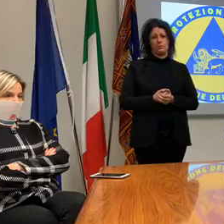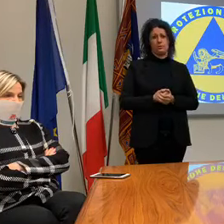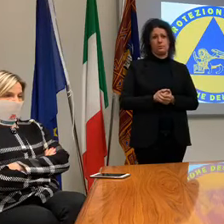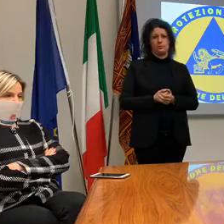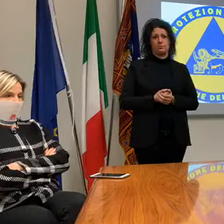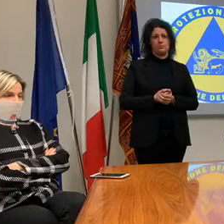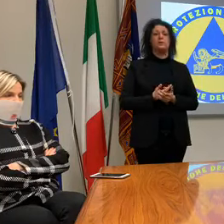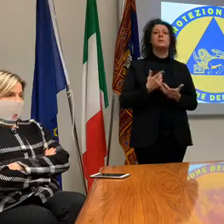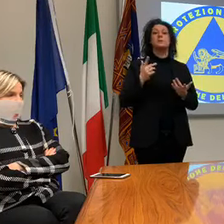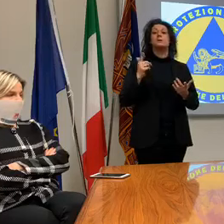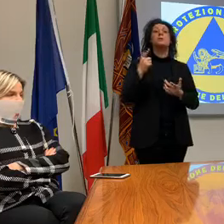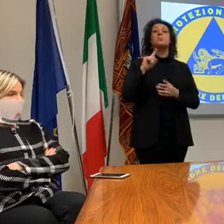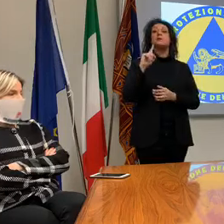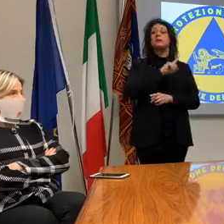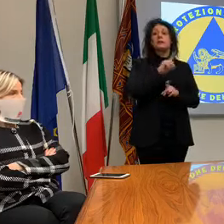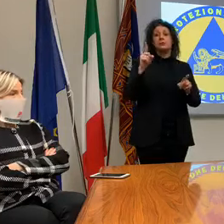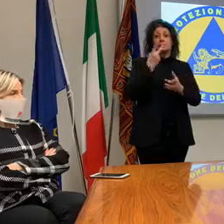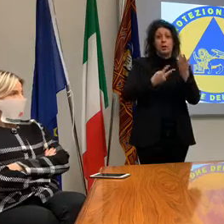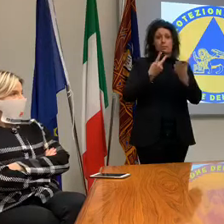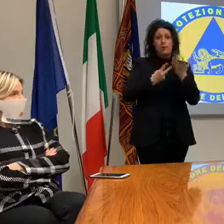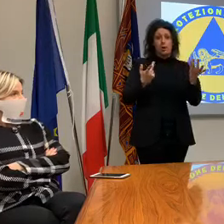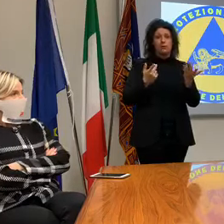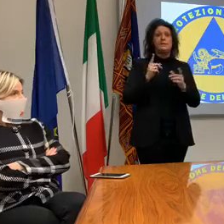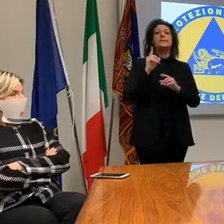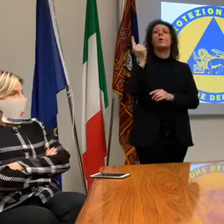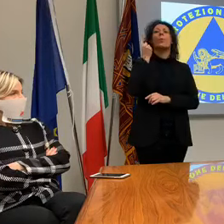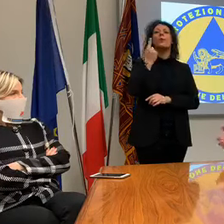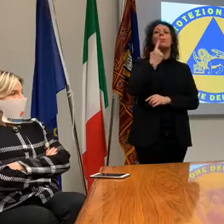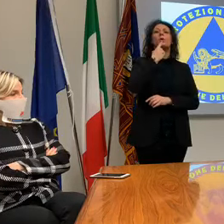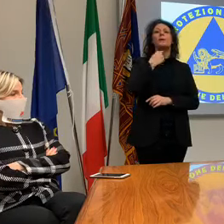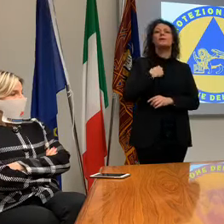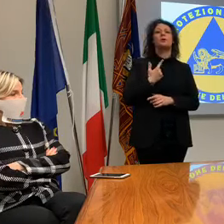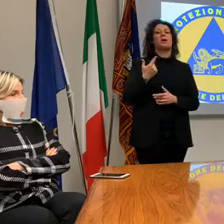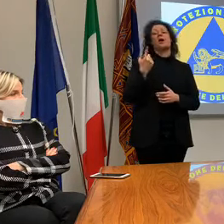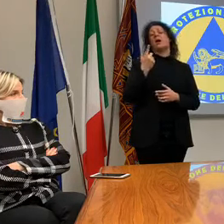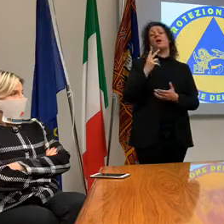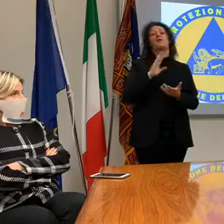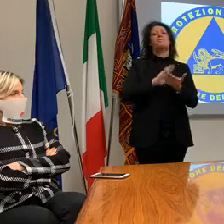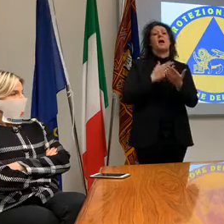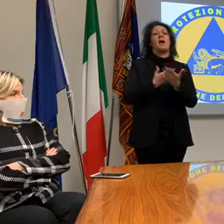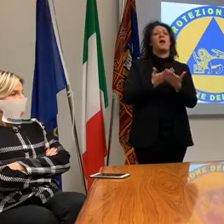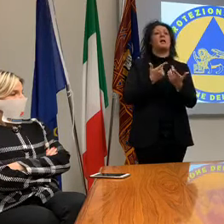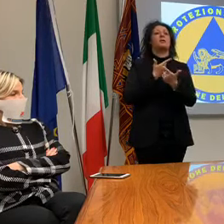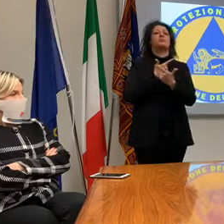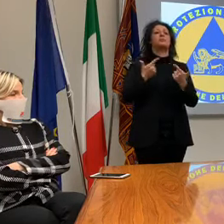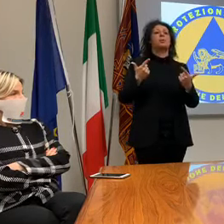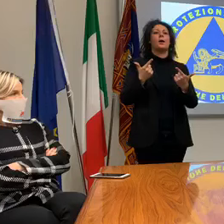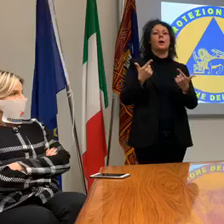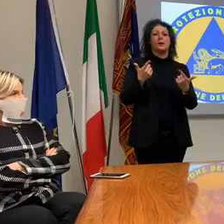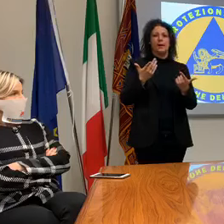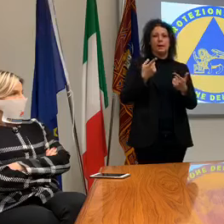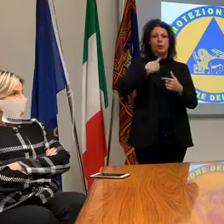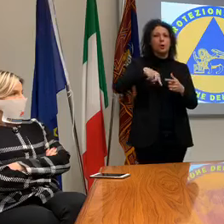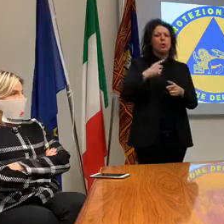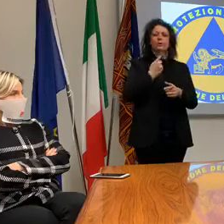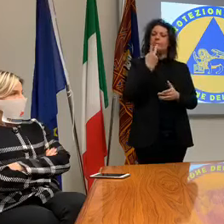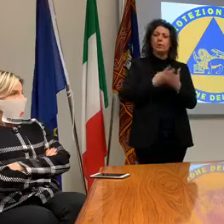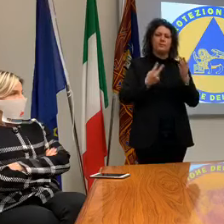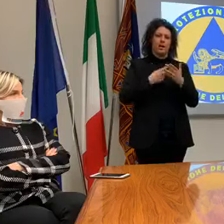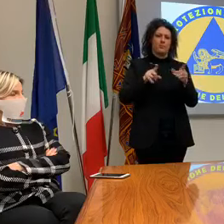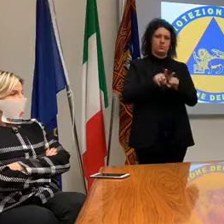se dite che è un fiasco, che è un farmaco che non serve a niente, scriveteci e evitiamo di perdere tempo. Allora io penso